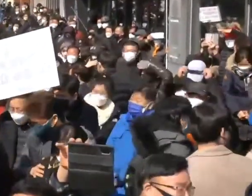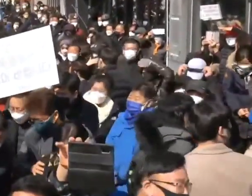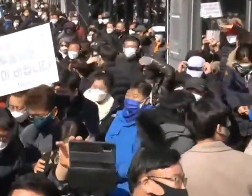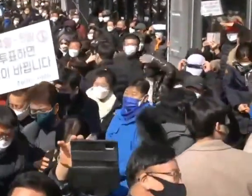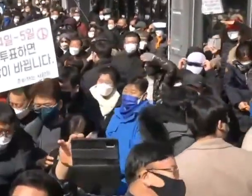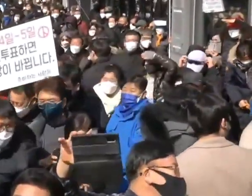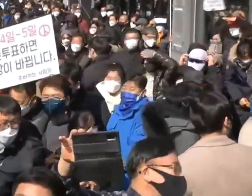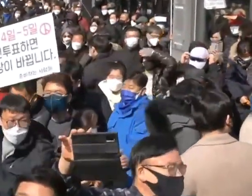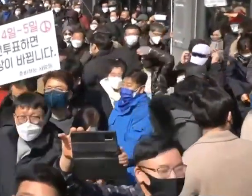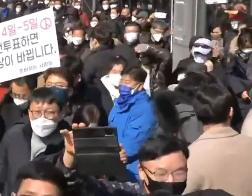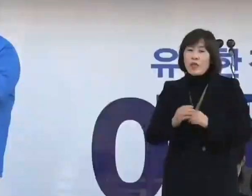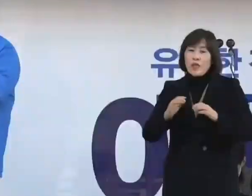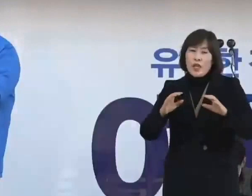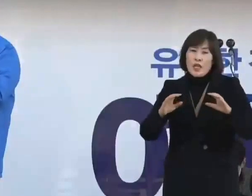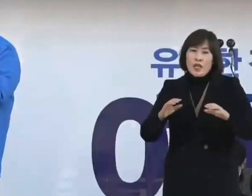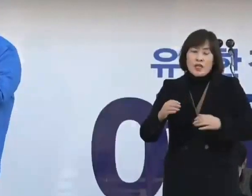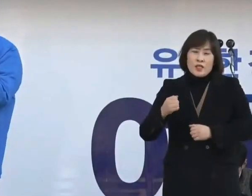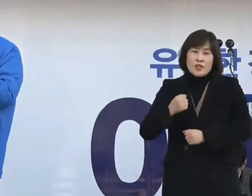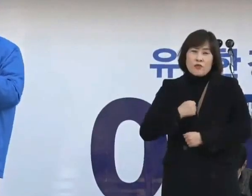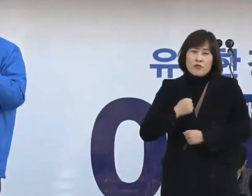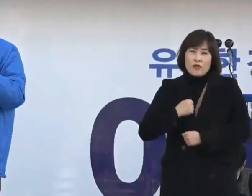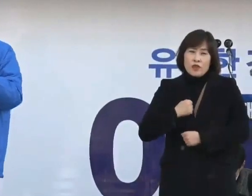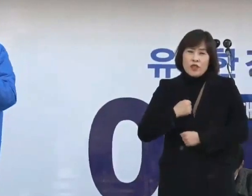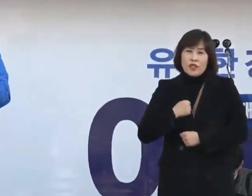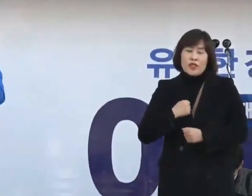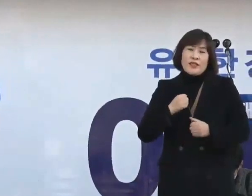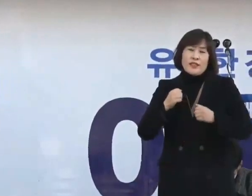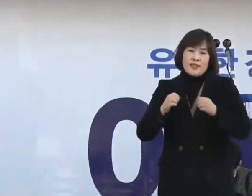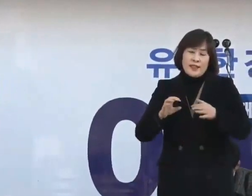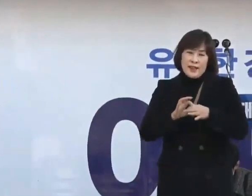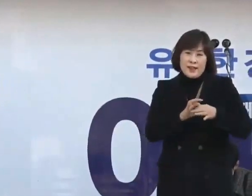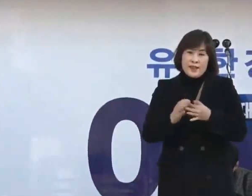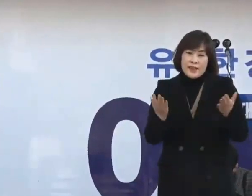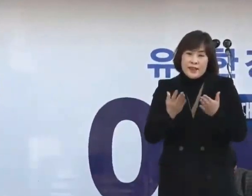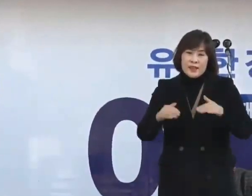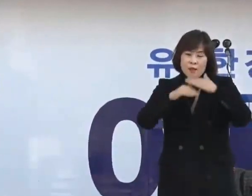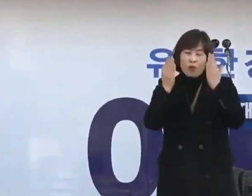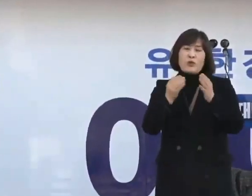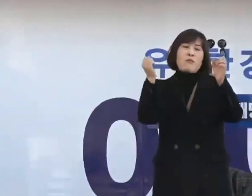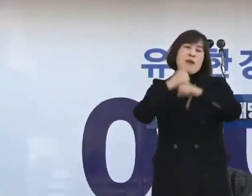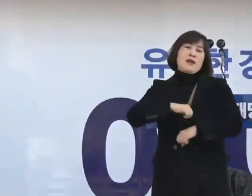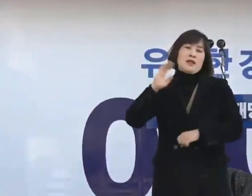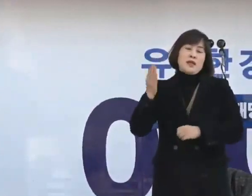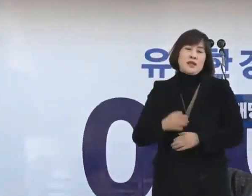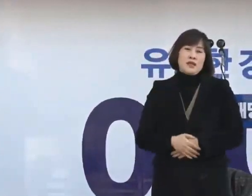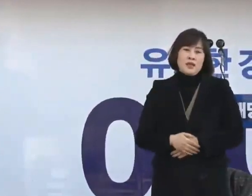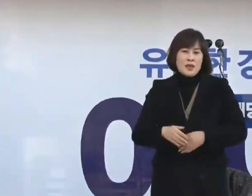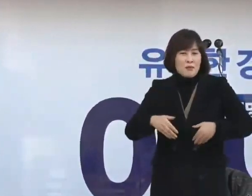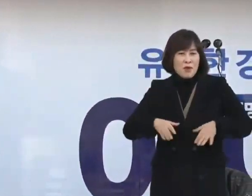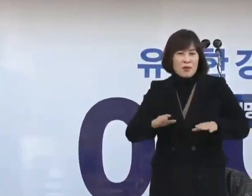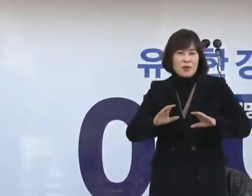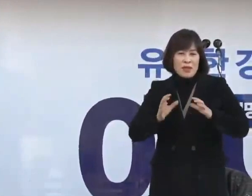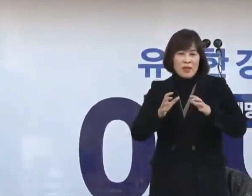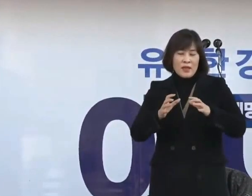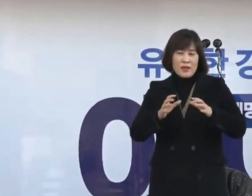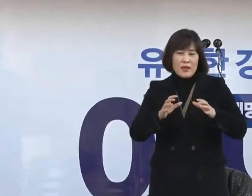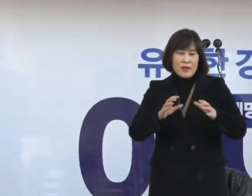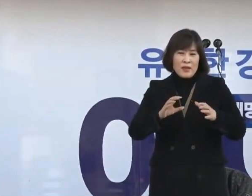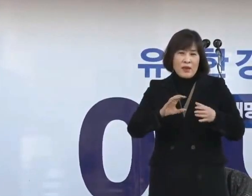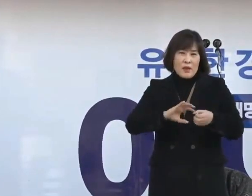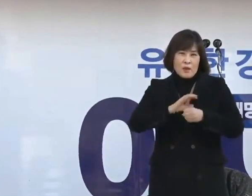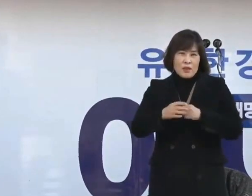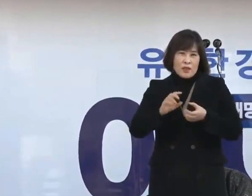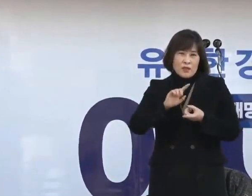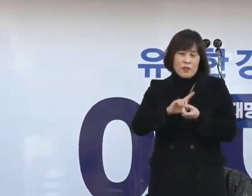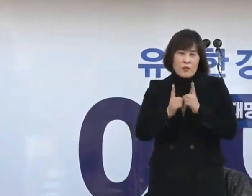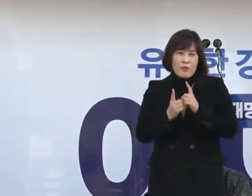국내 방위 산업체를 완전히 망가뜨릴 겁니다. 쓸데없는 국제 분쟁으로 관광